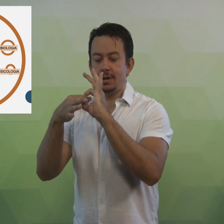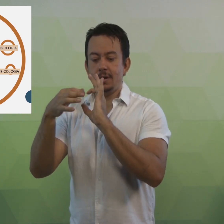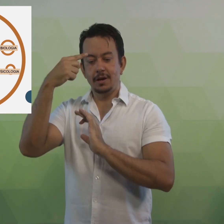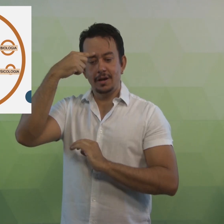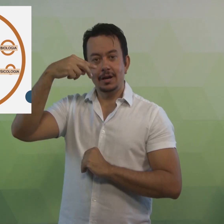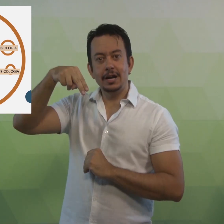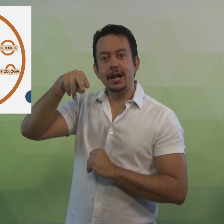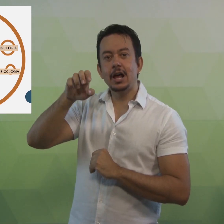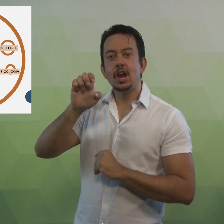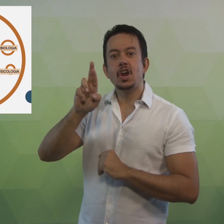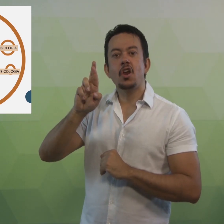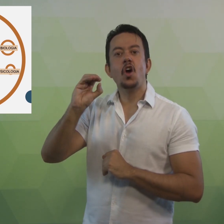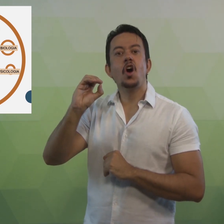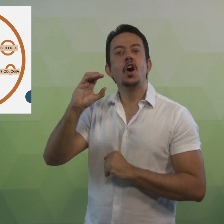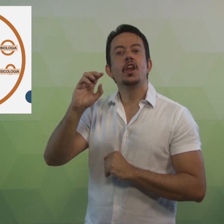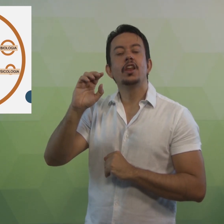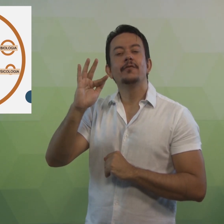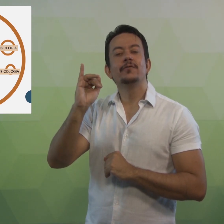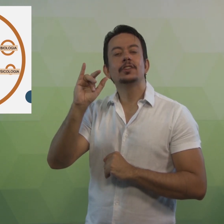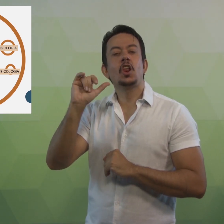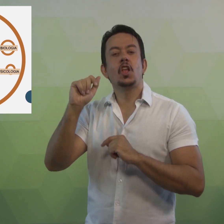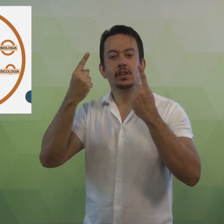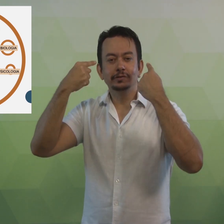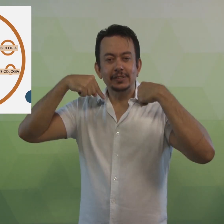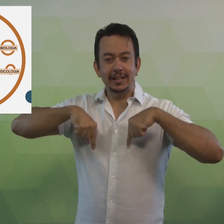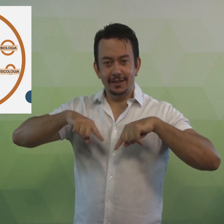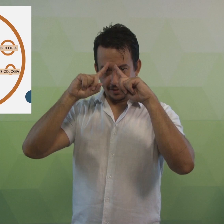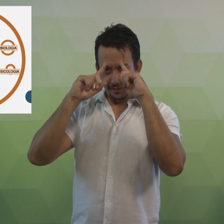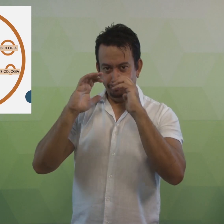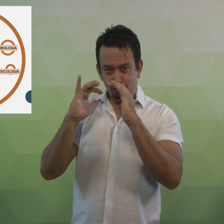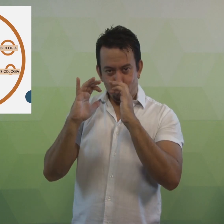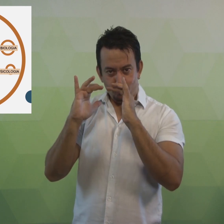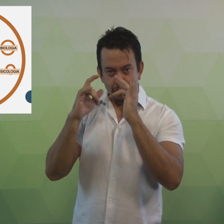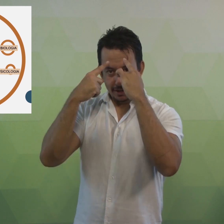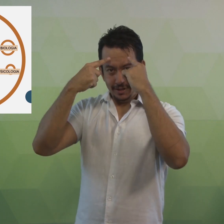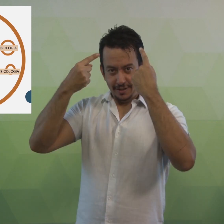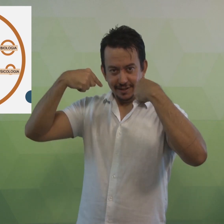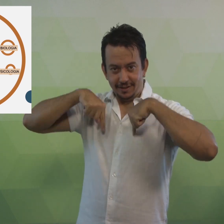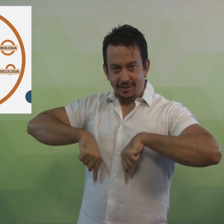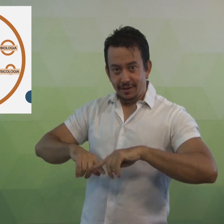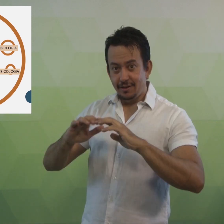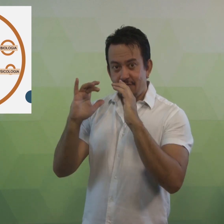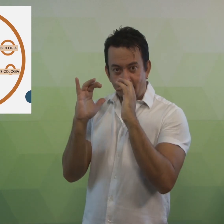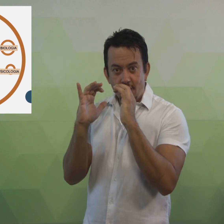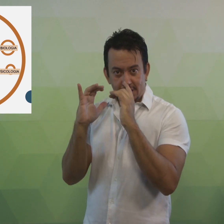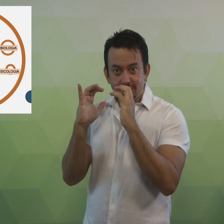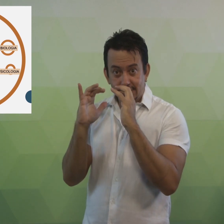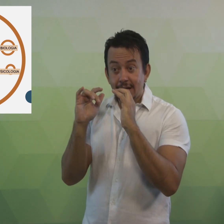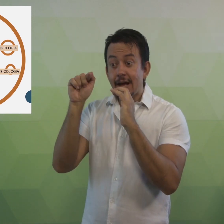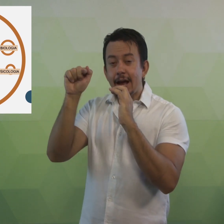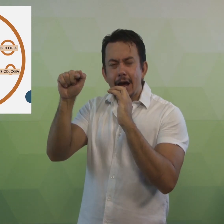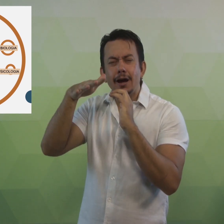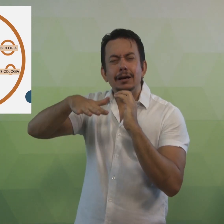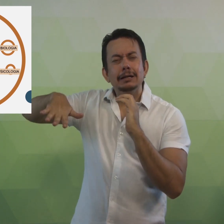Outra área também que pode estar associada é a neurofisiologia, que é a área